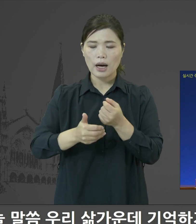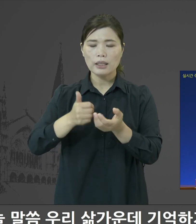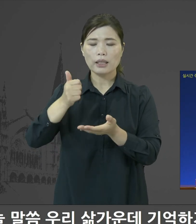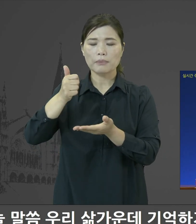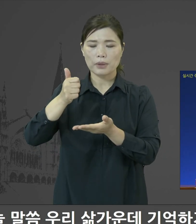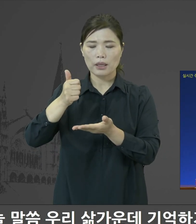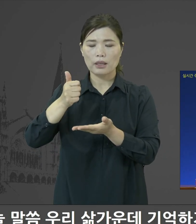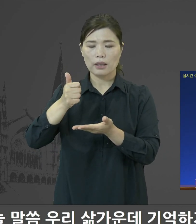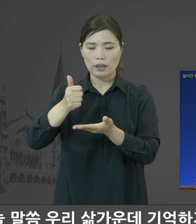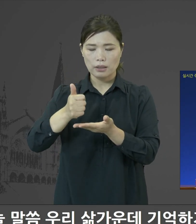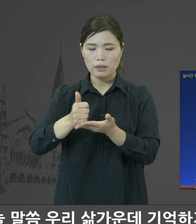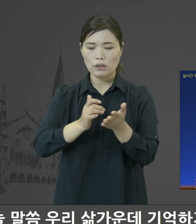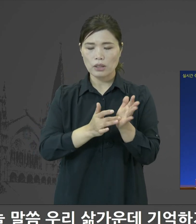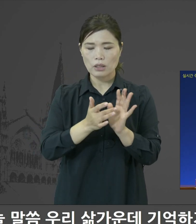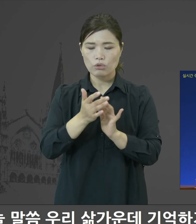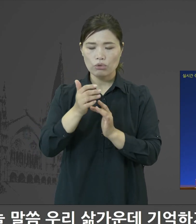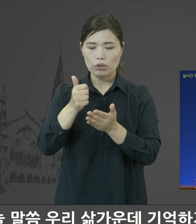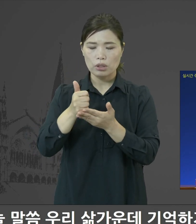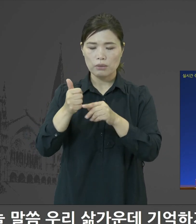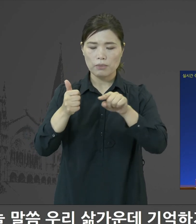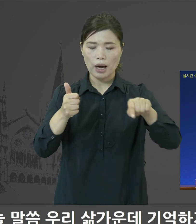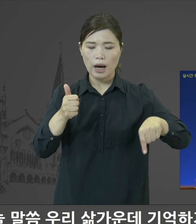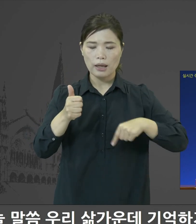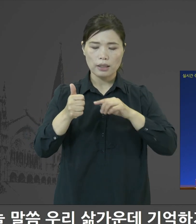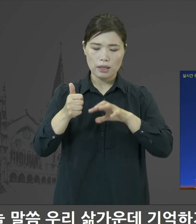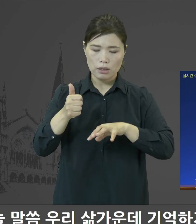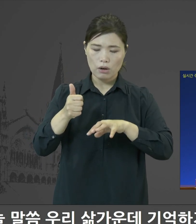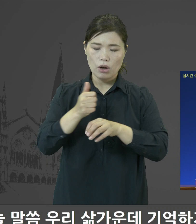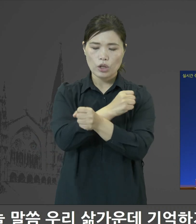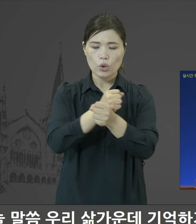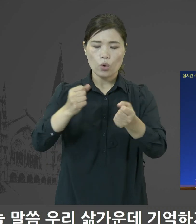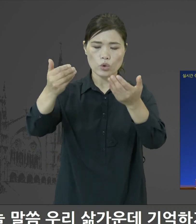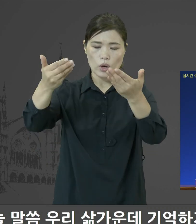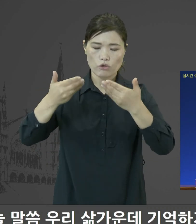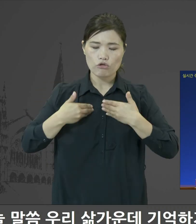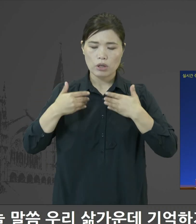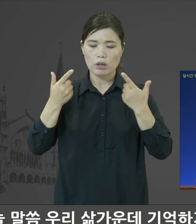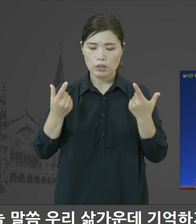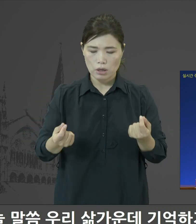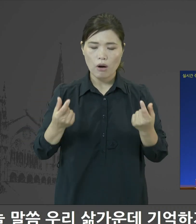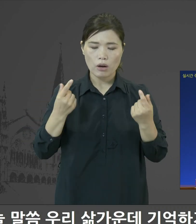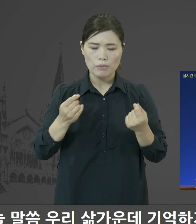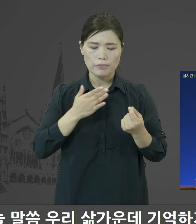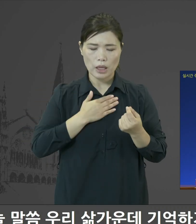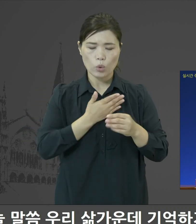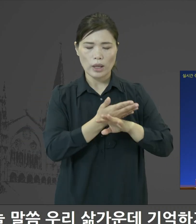하나님께서 예수님 안에서 우리를 용서하신 것처럼 우리도